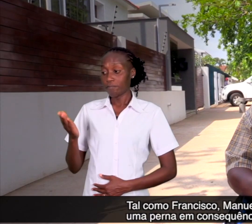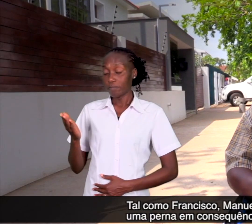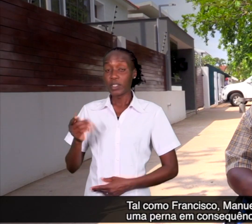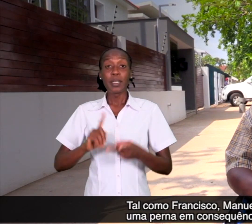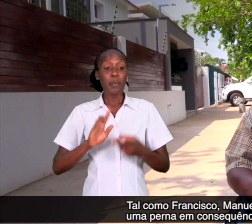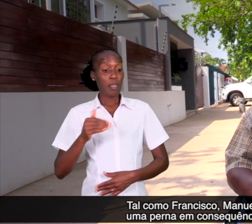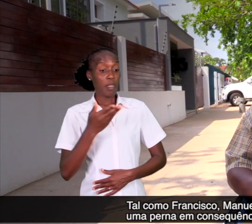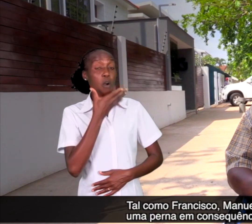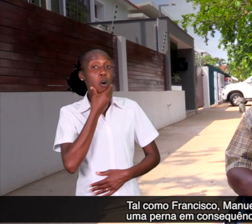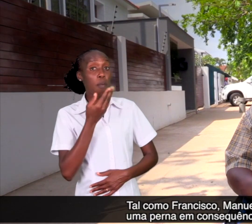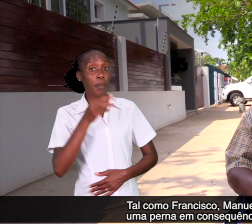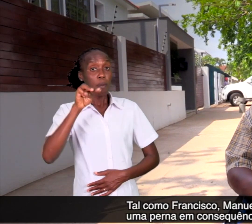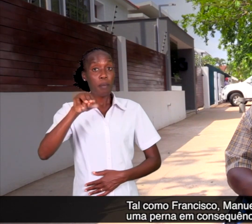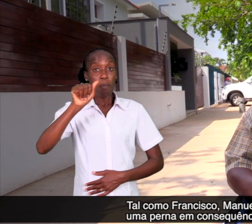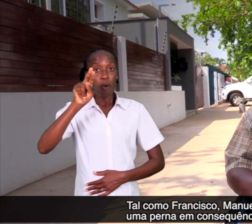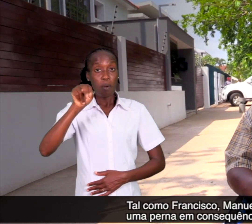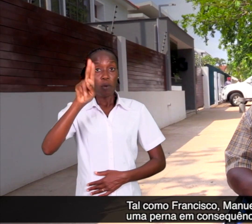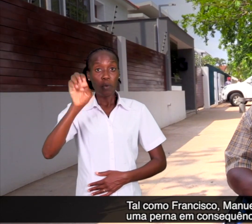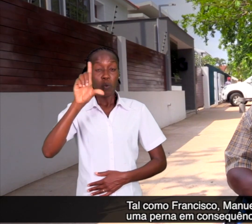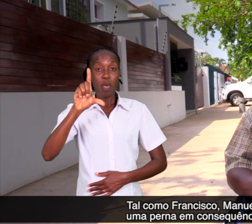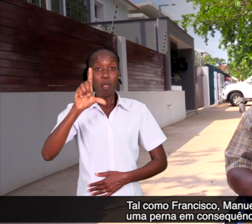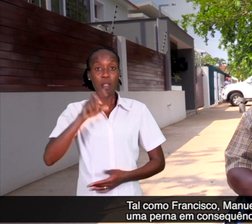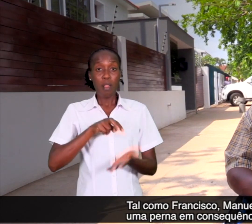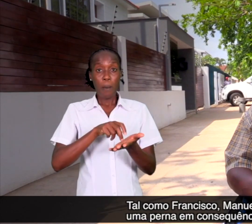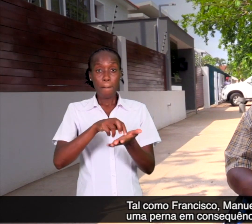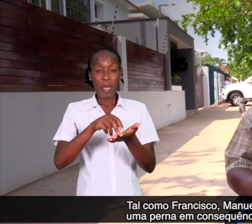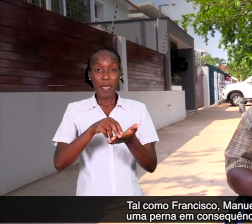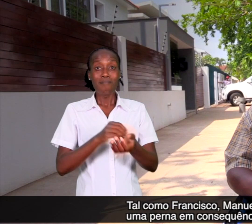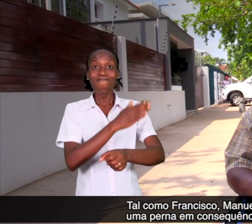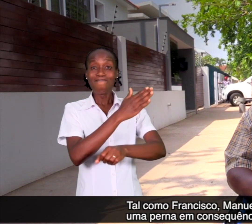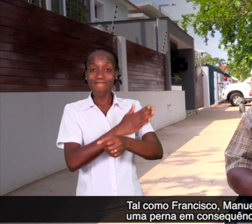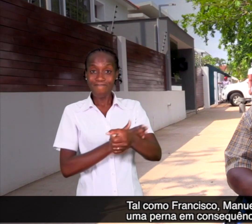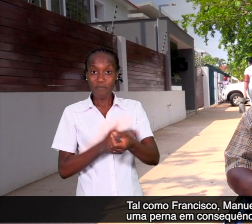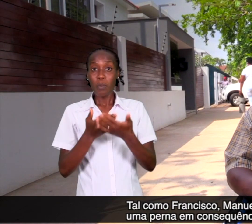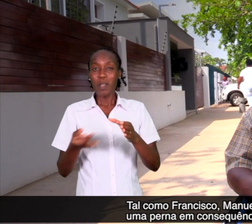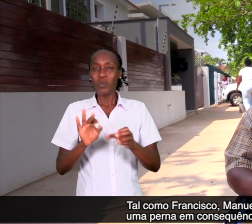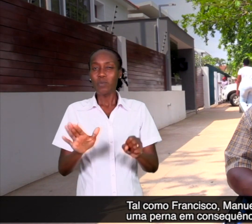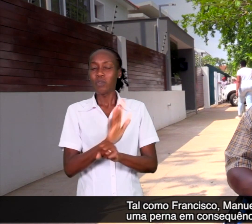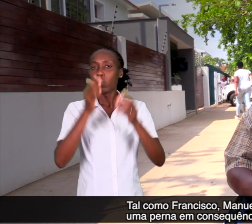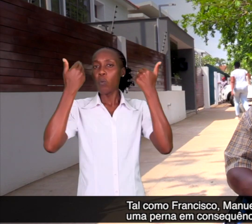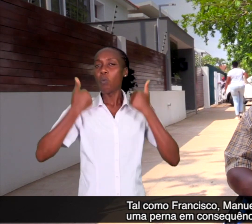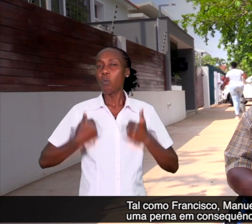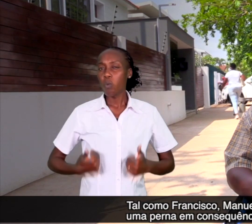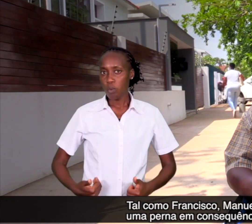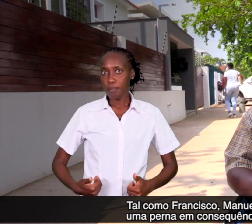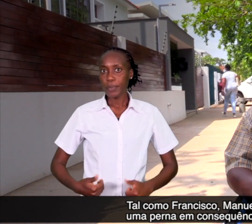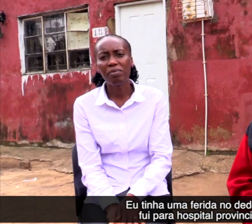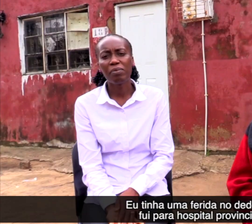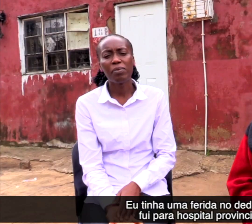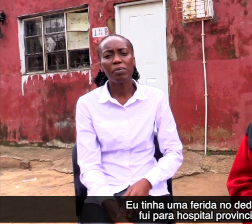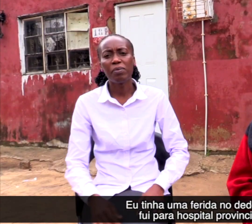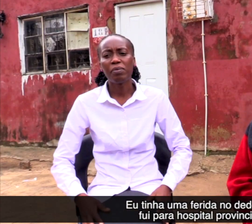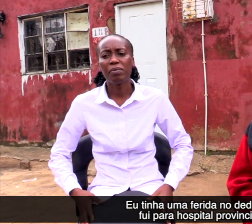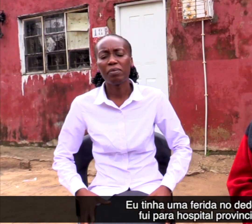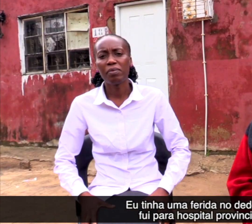Tal como Francisco, Manuel Tiago perdeu uma perna em consequência da diabetes.